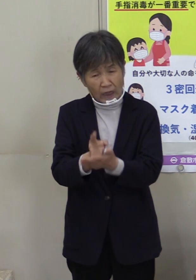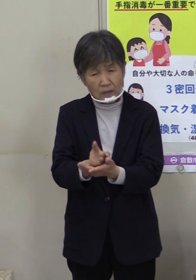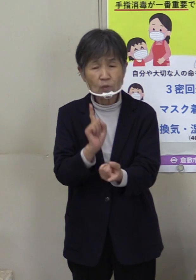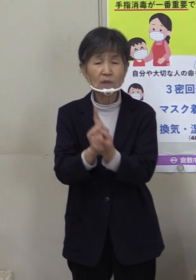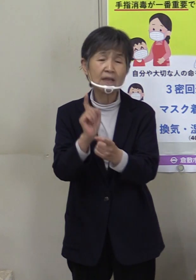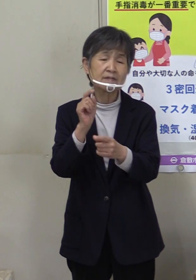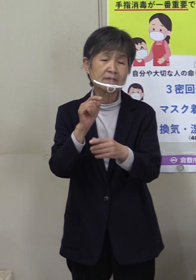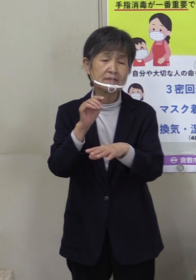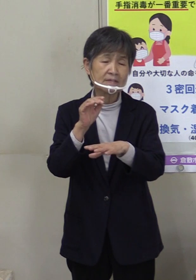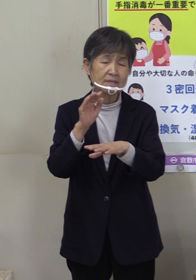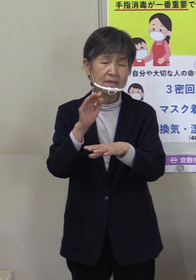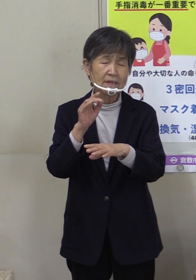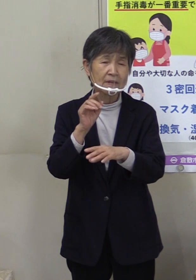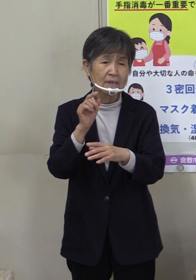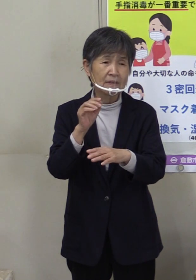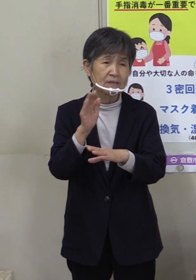うか。